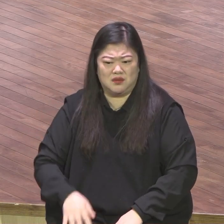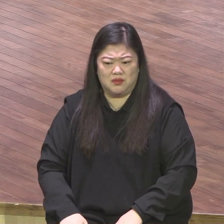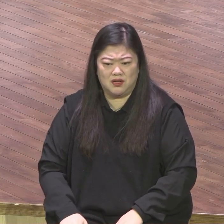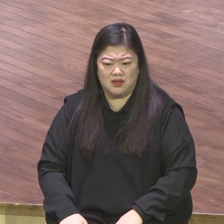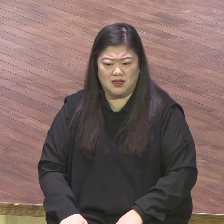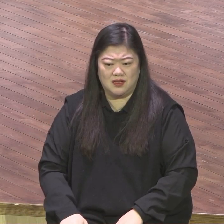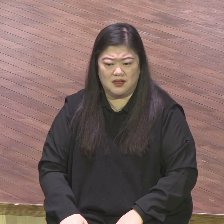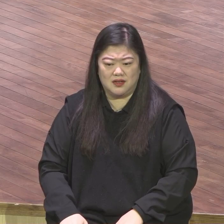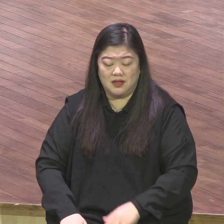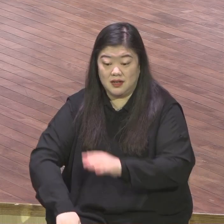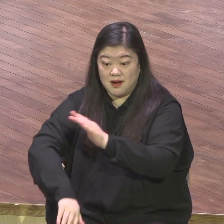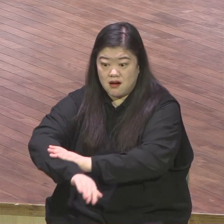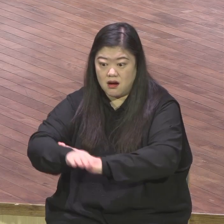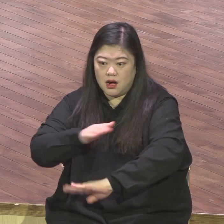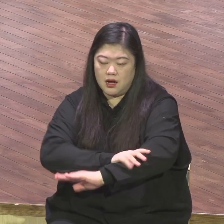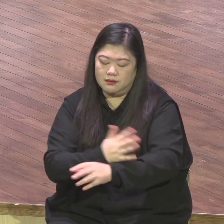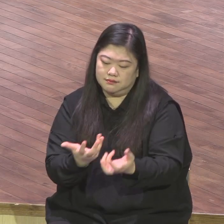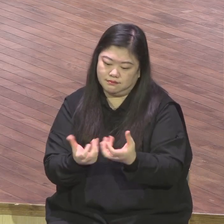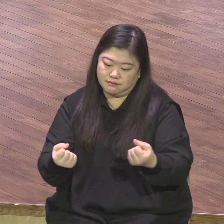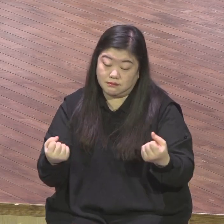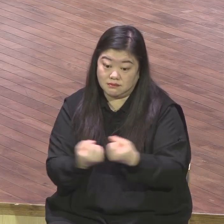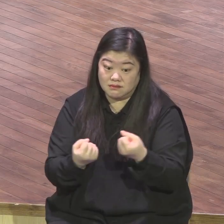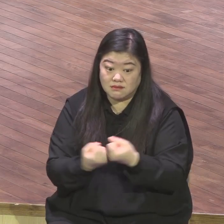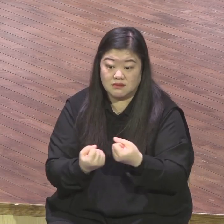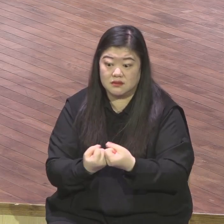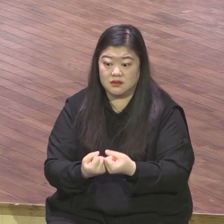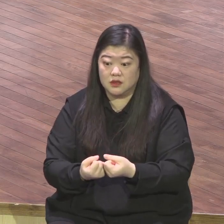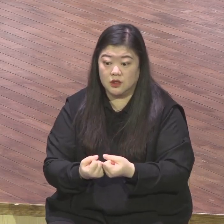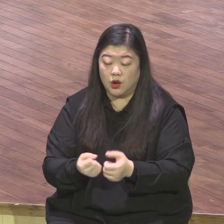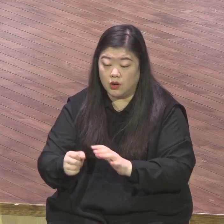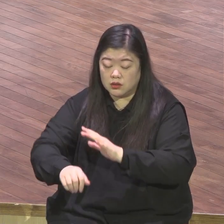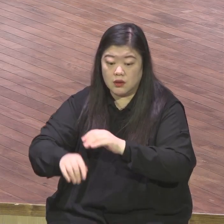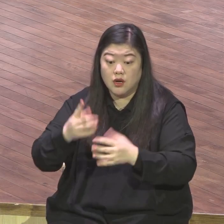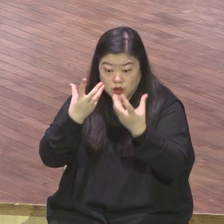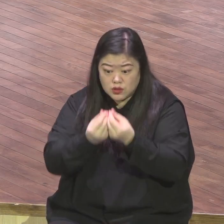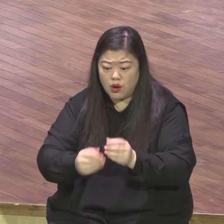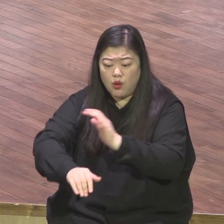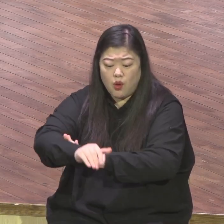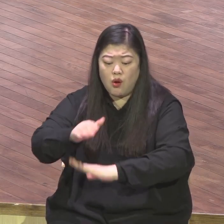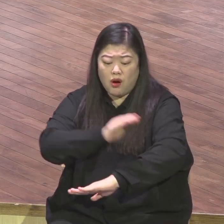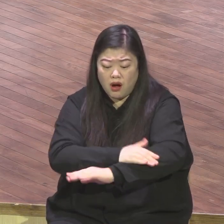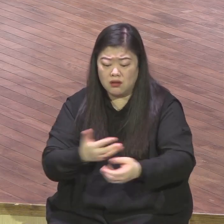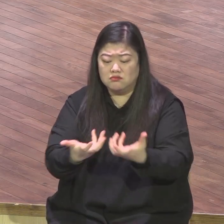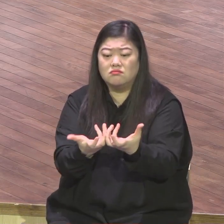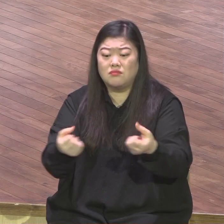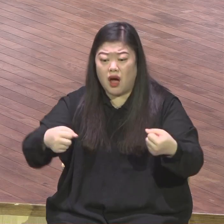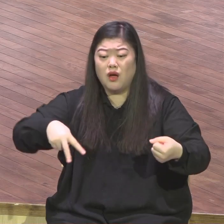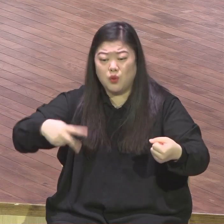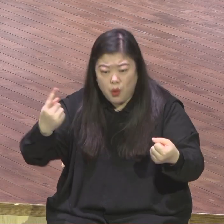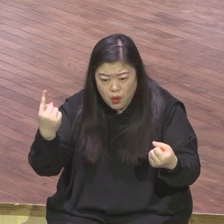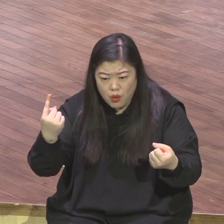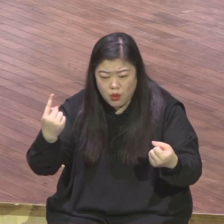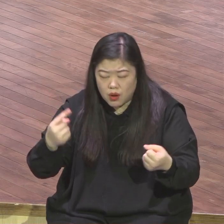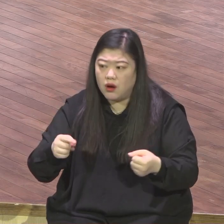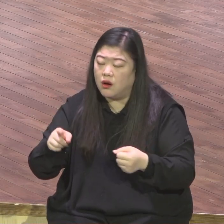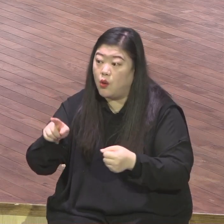좋다 그러면서 아 내가 우리가 이 정책은 전폭 지원해 주겠다 이런 모습 눈을 씻고 봐도 없어요.